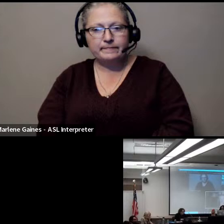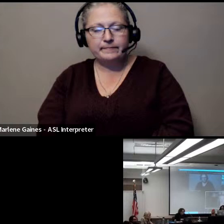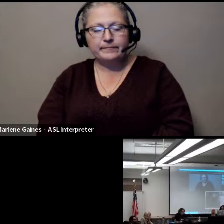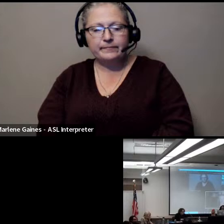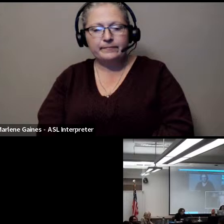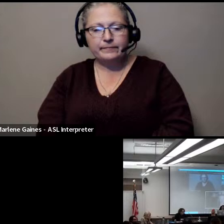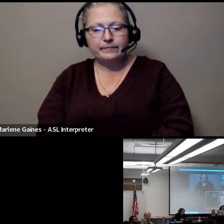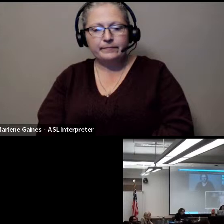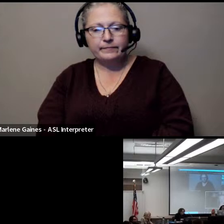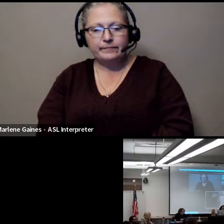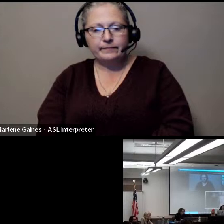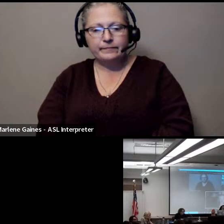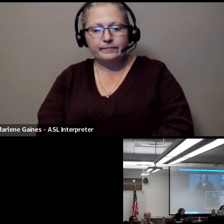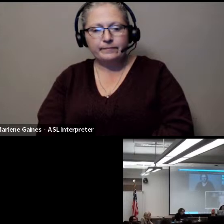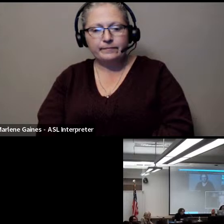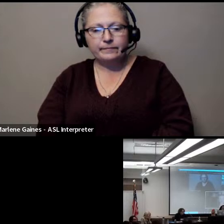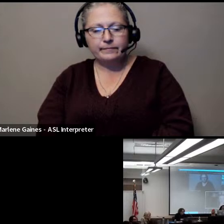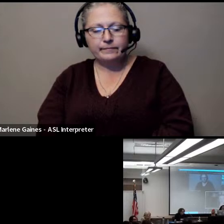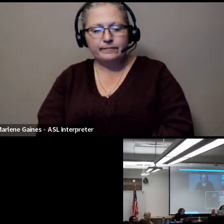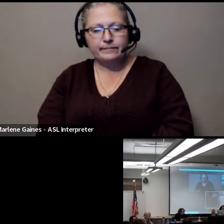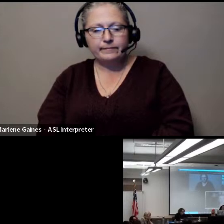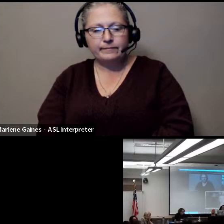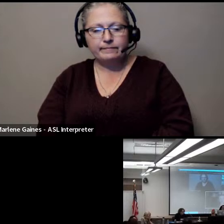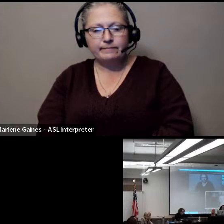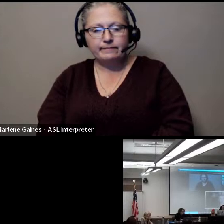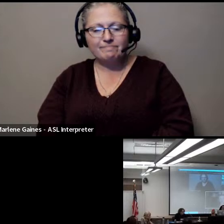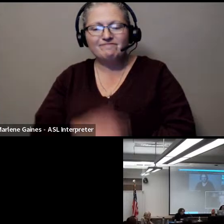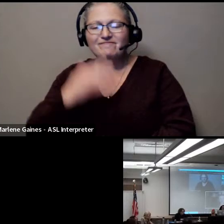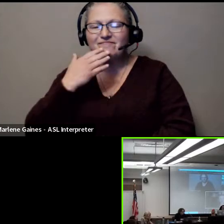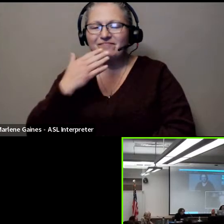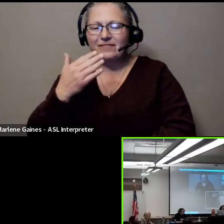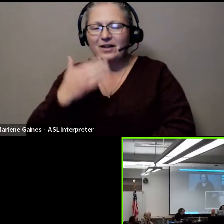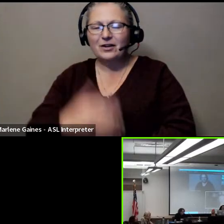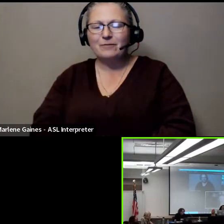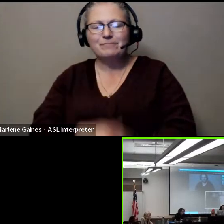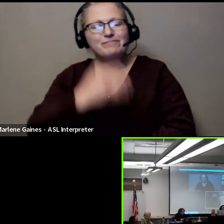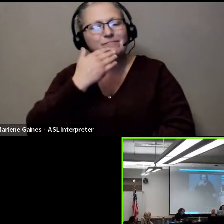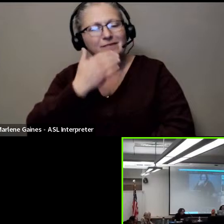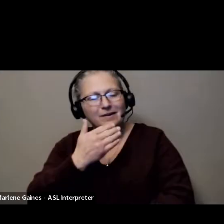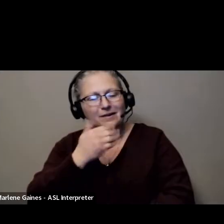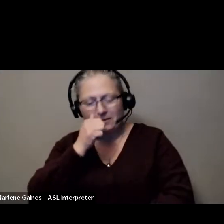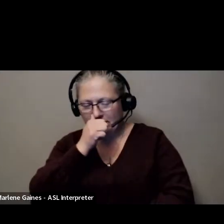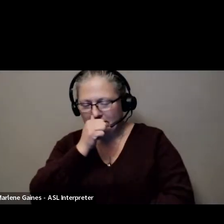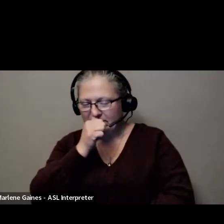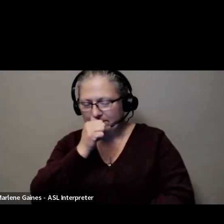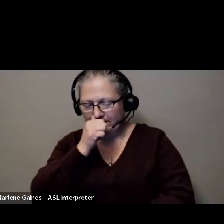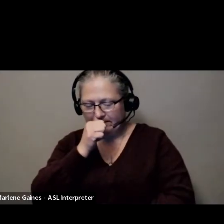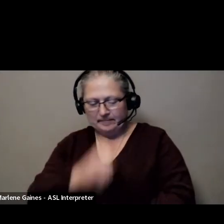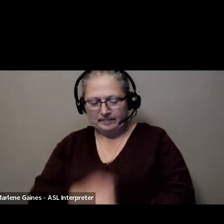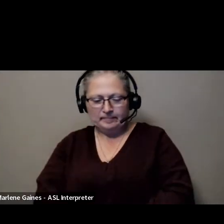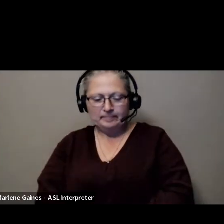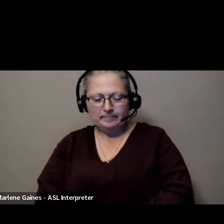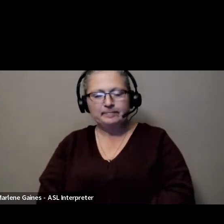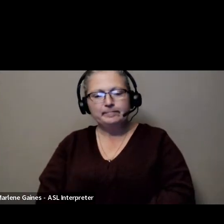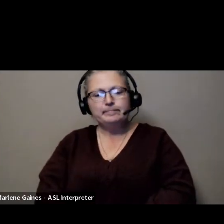simultáneamente interpretando todo lo que usted diga. Gracias. Thank you. Gracias también.